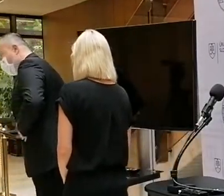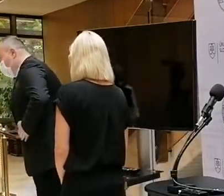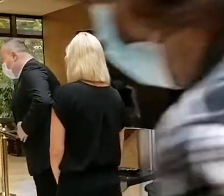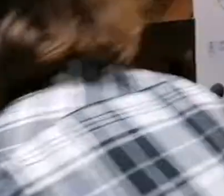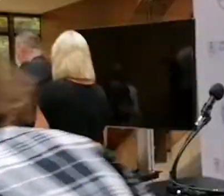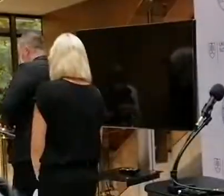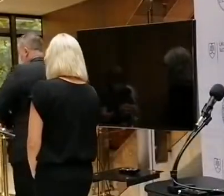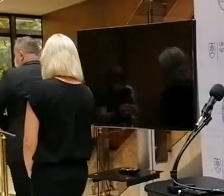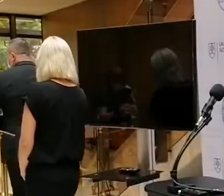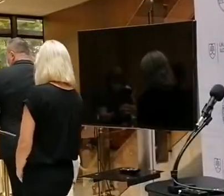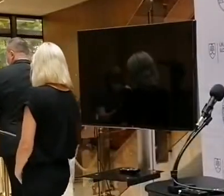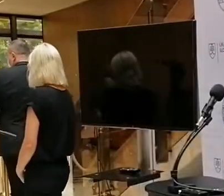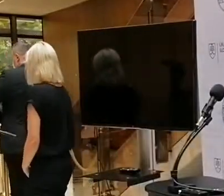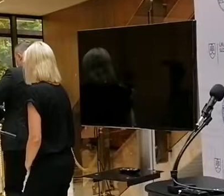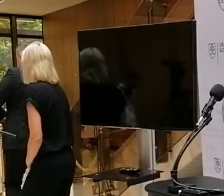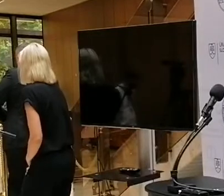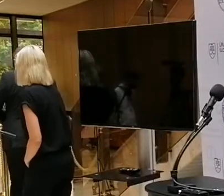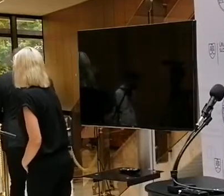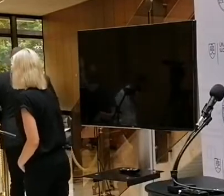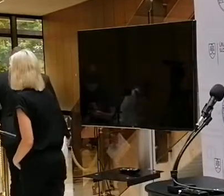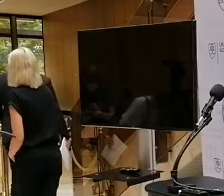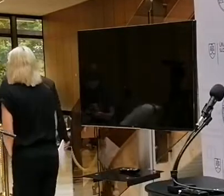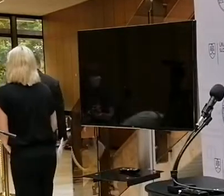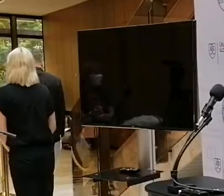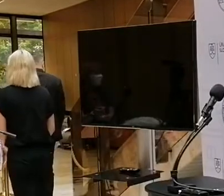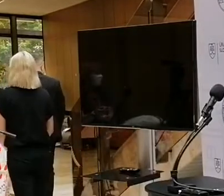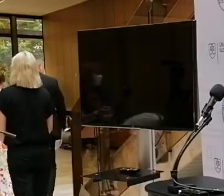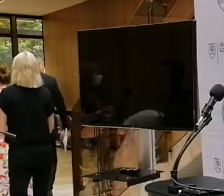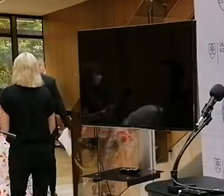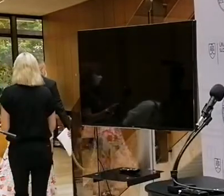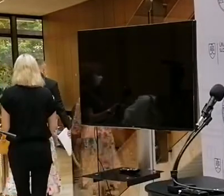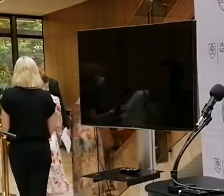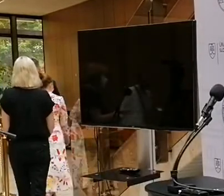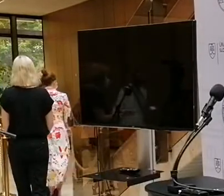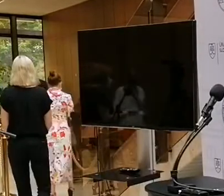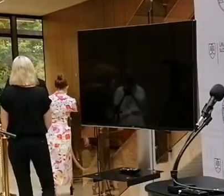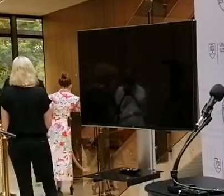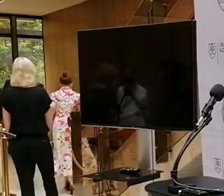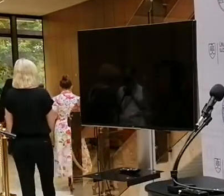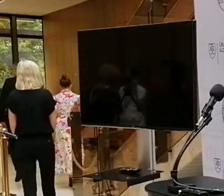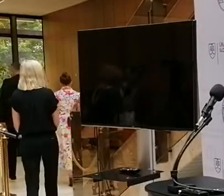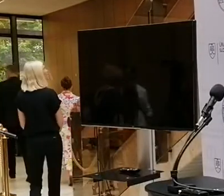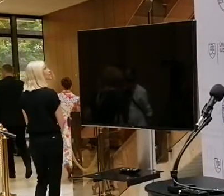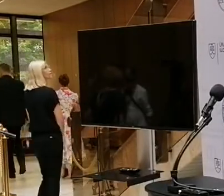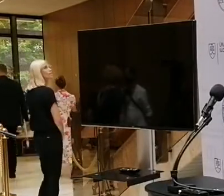Dovidenia.